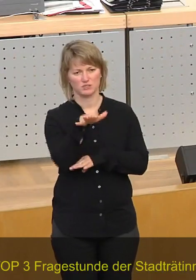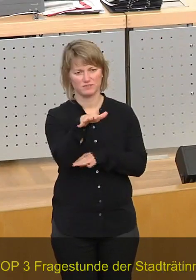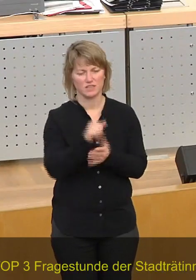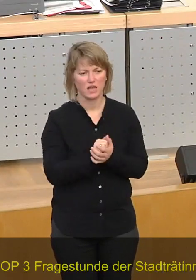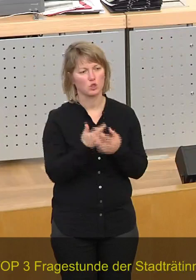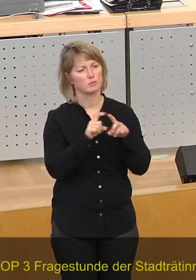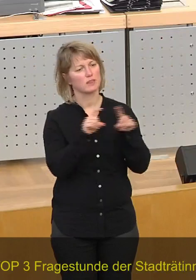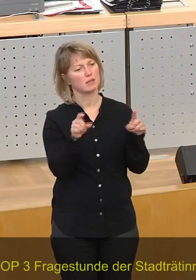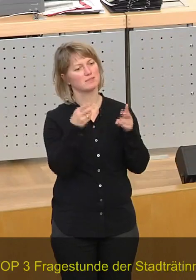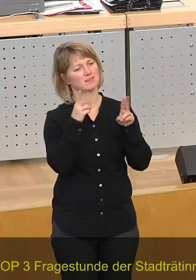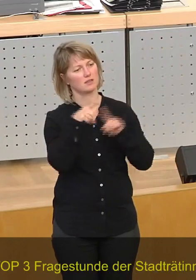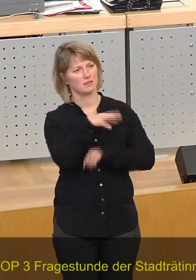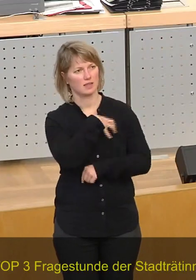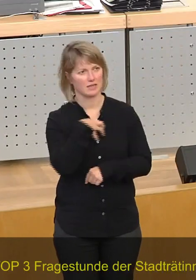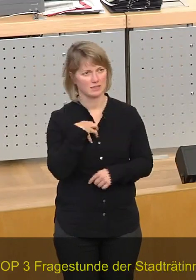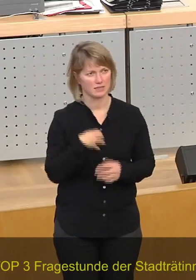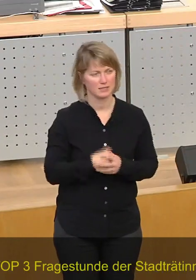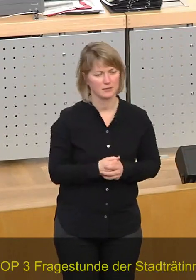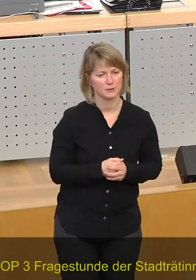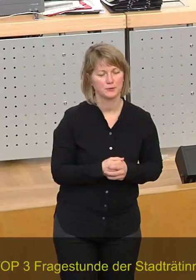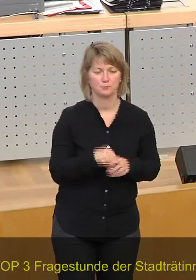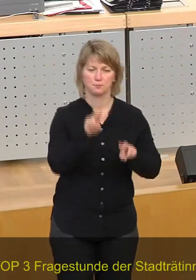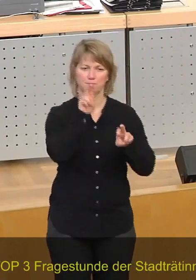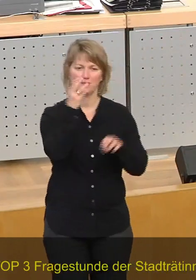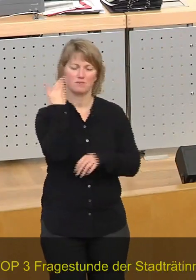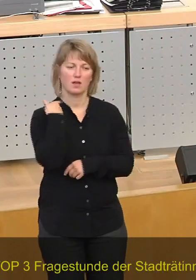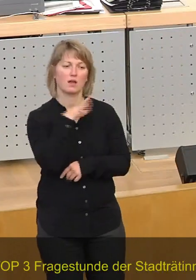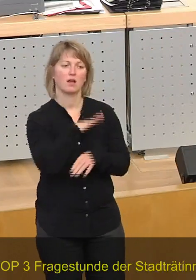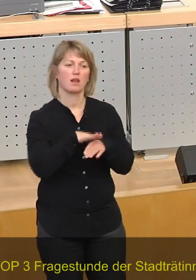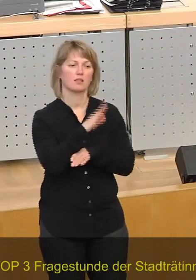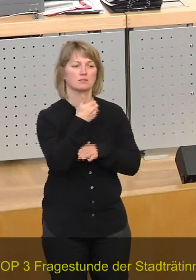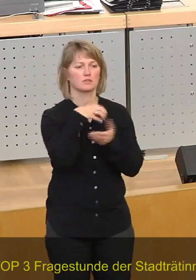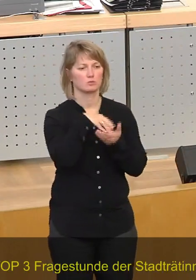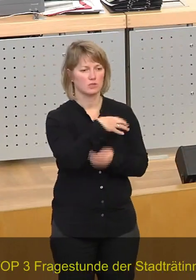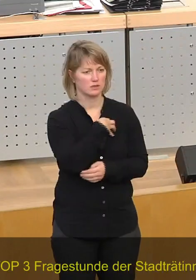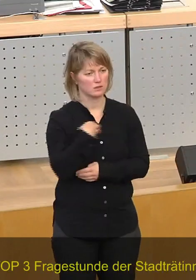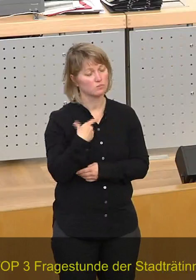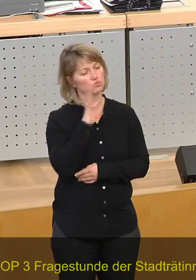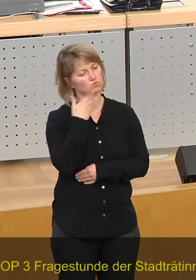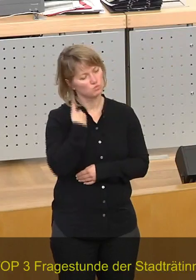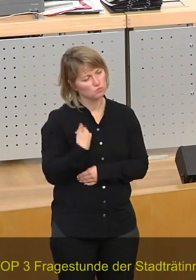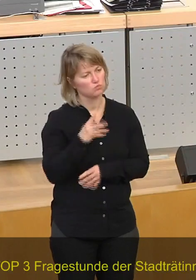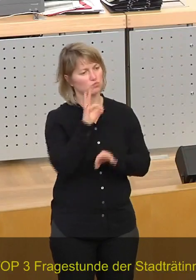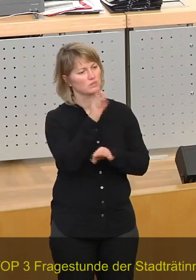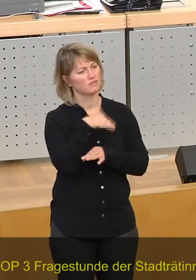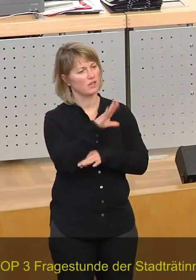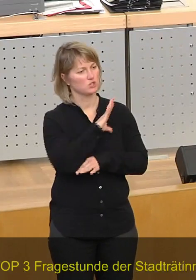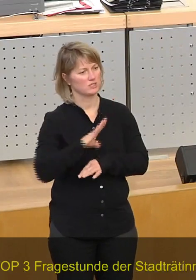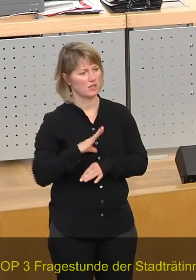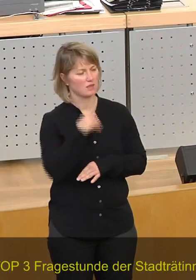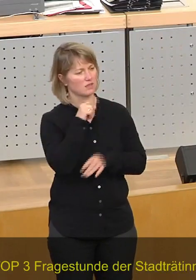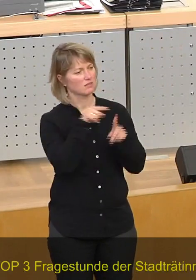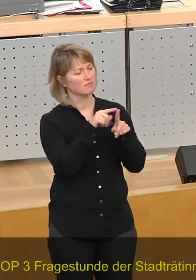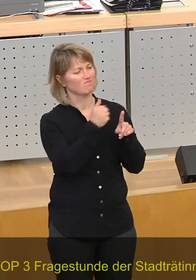Sicherheit in Dresden mit, ich zitiere, die Landeshauptstadt Dresden unterstützt die Bemühungen des Freistaates Sachsen, eine größere Anzahl